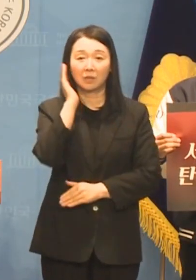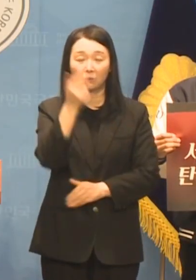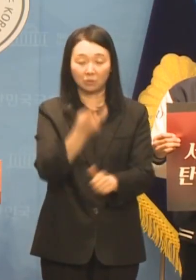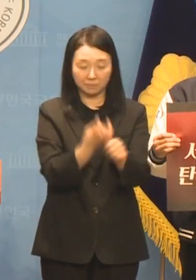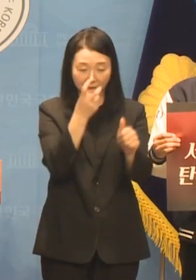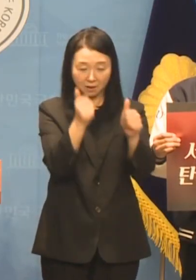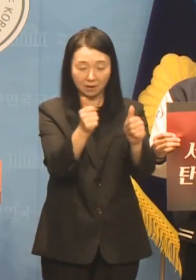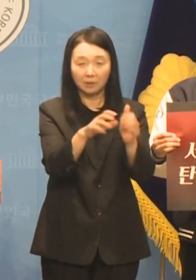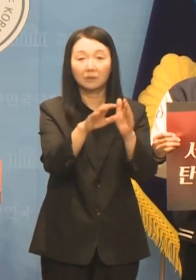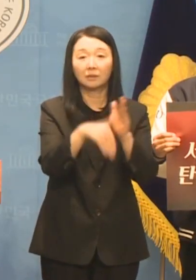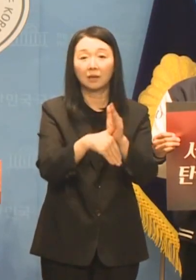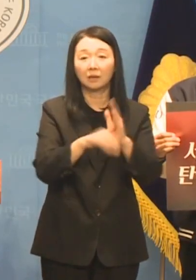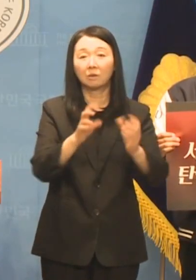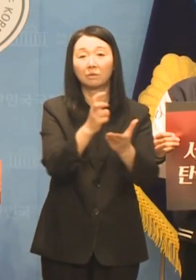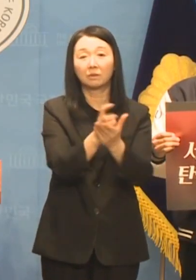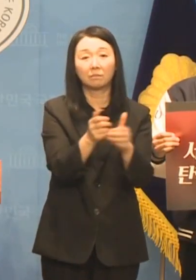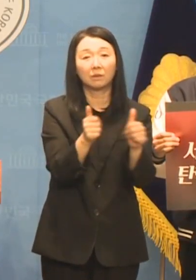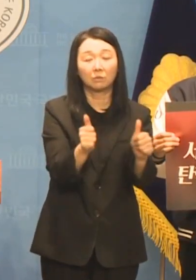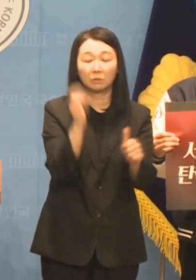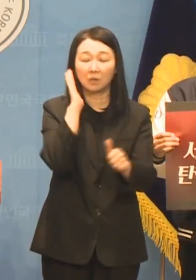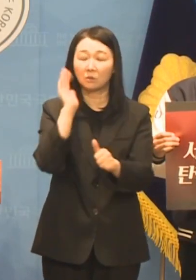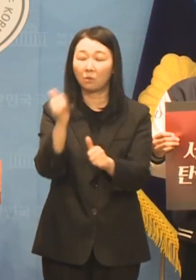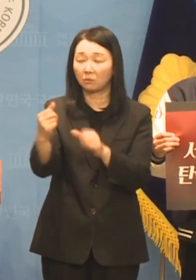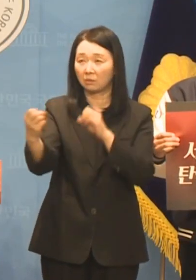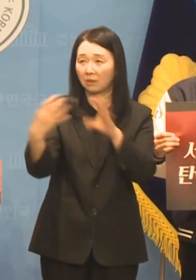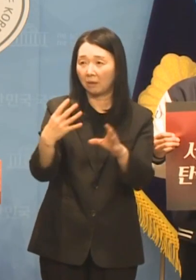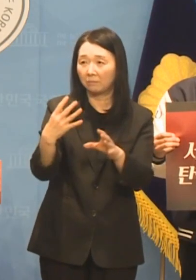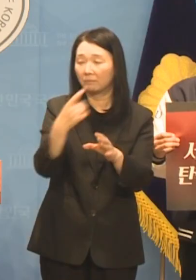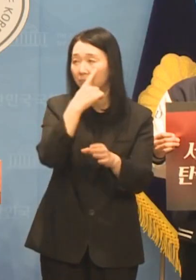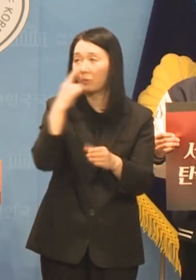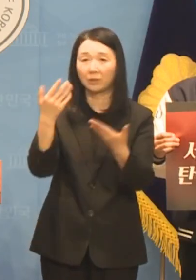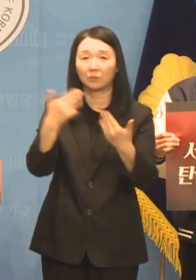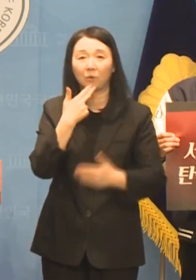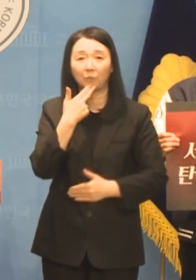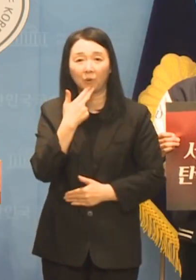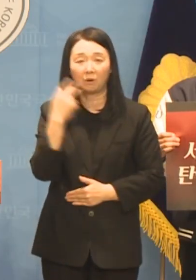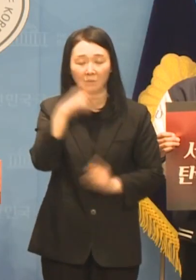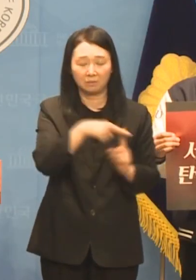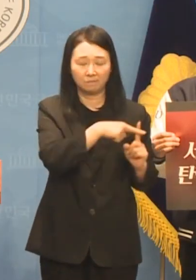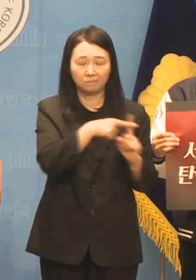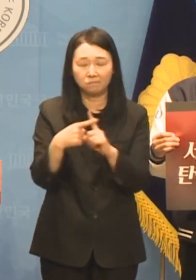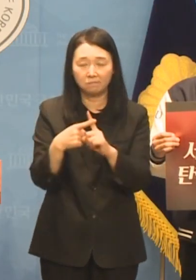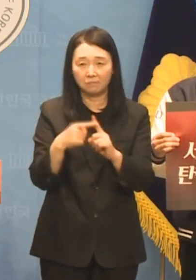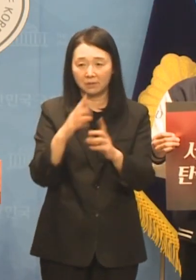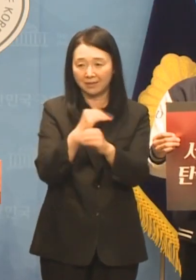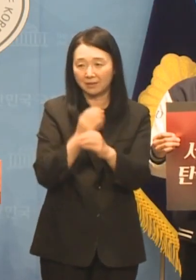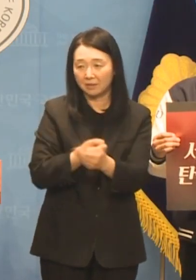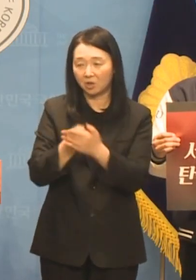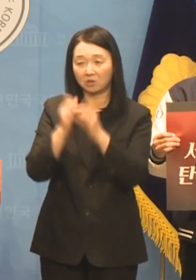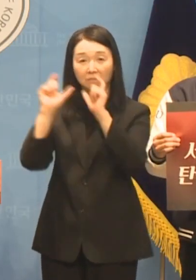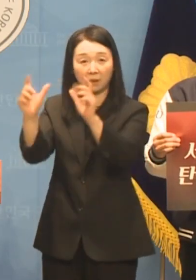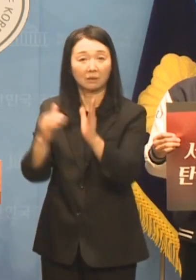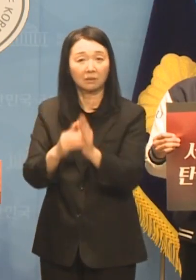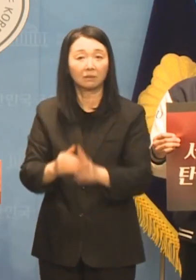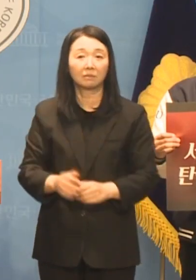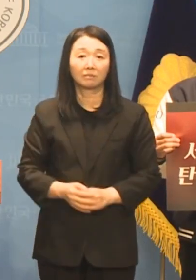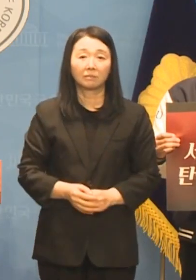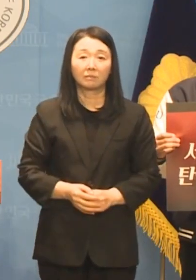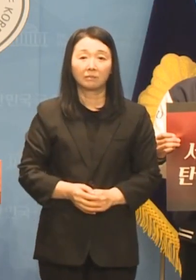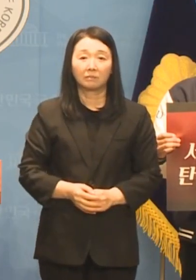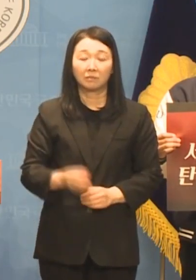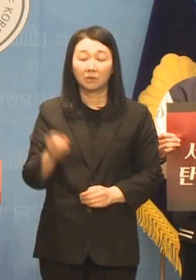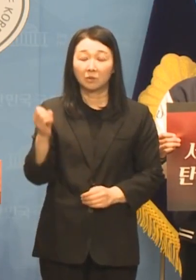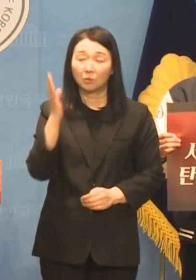심판 과정에서 헌재는 대통령의 답변 기일을 보장하지 않았으며 일방적으로 변론 기일을 지정하였습니다. 또한